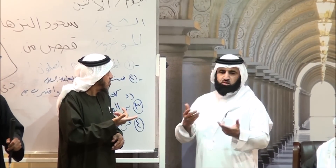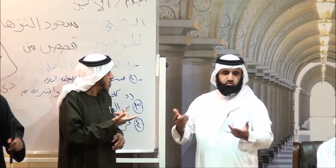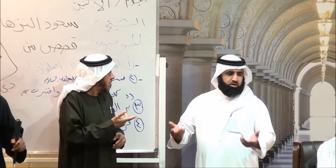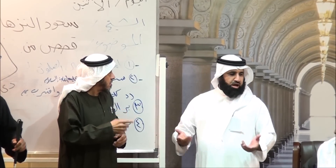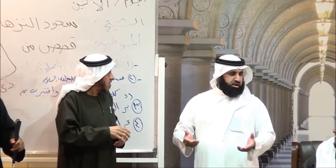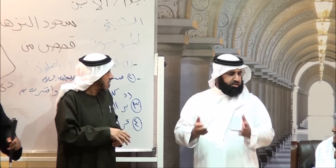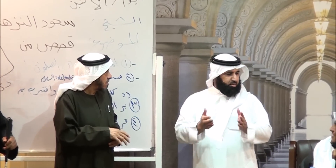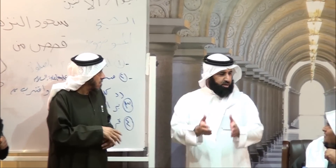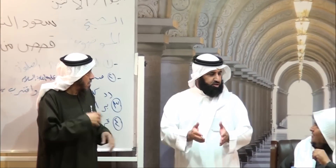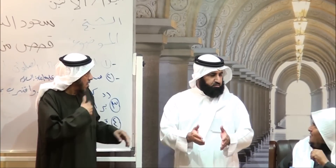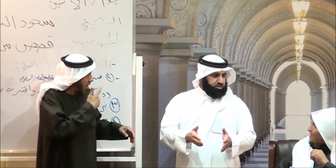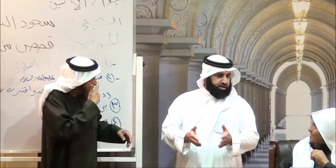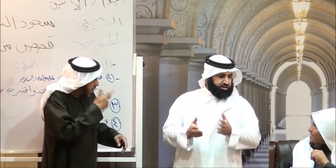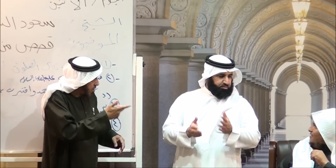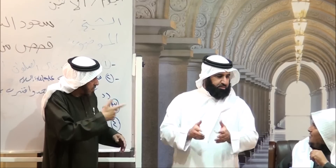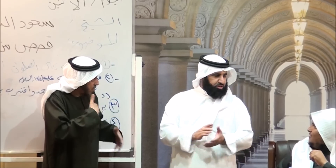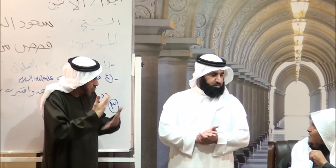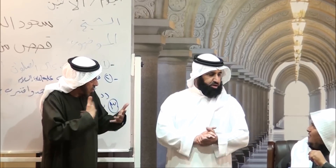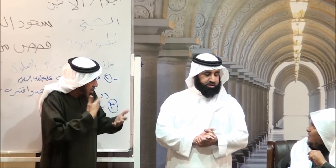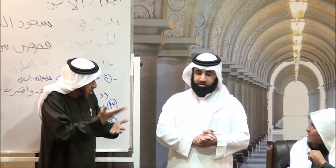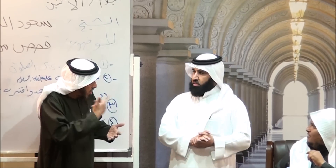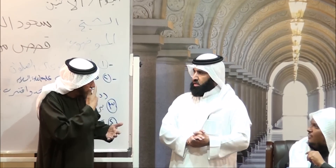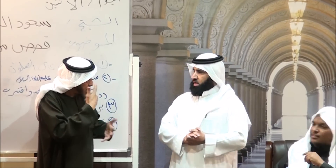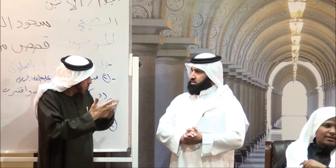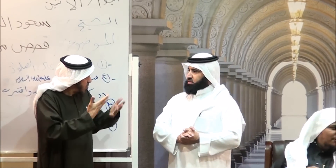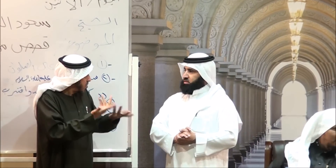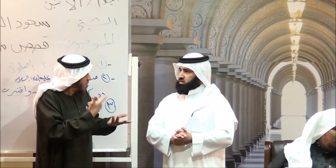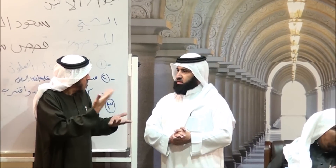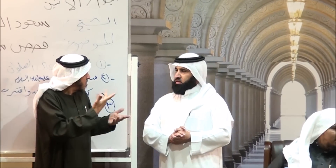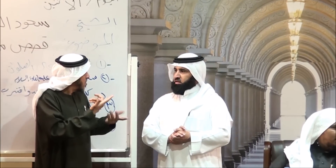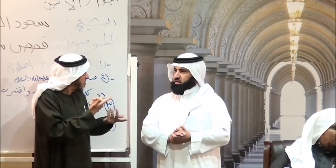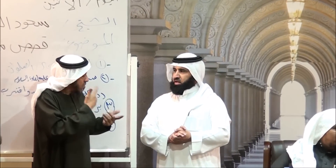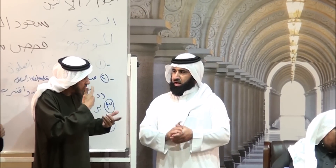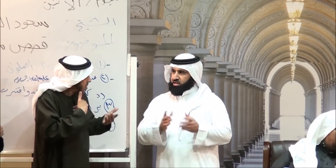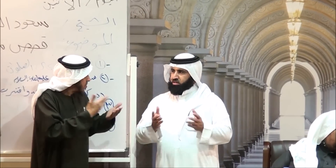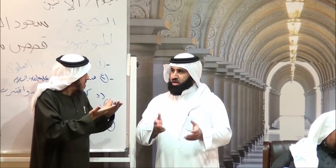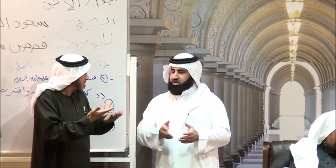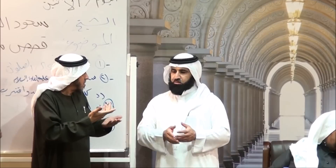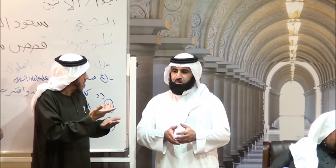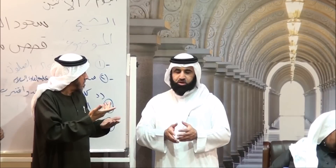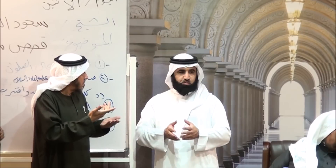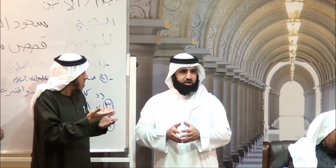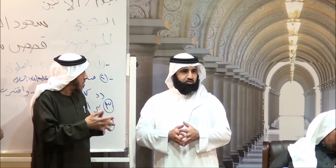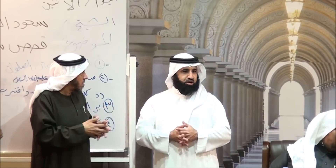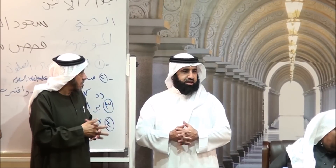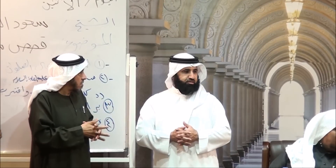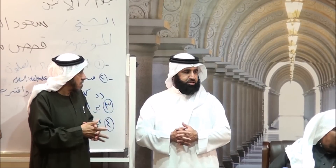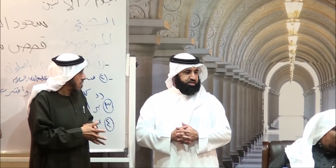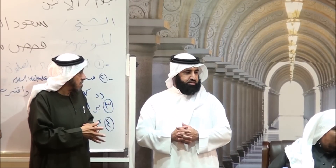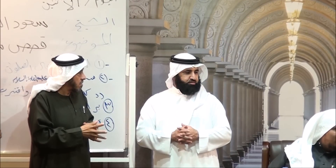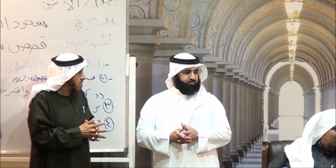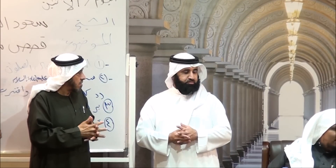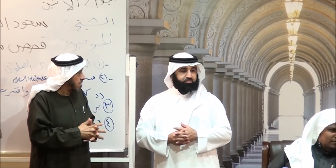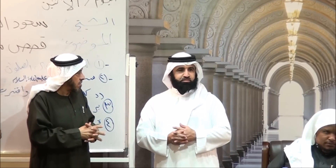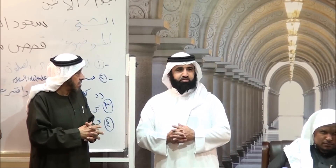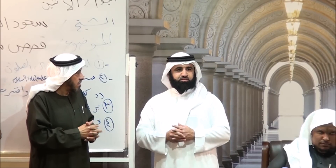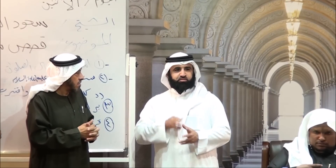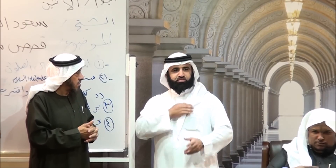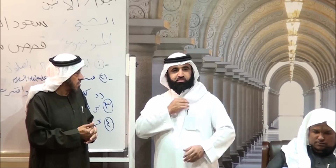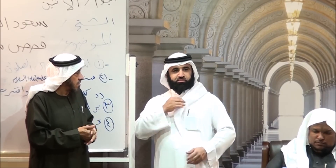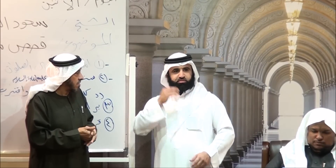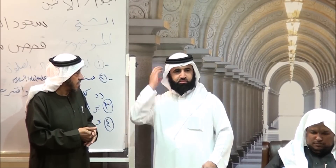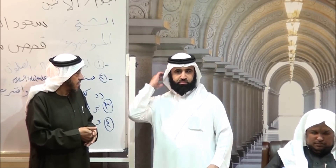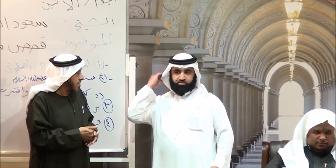ذلك يصير خاطئ. يقول هل اعتبرها مثل امي؟ هل اعتبرها مثل امي؟ خاطئ. هل قلت لها فتوى مثل امي ولا كيف؟